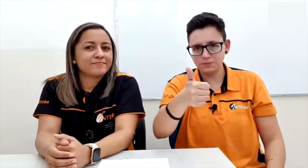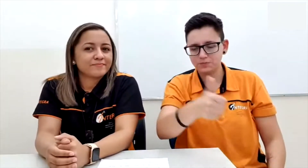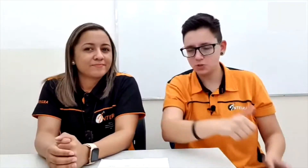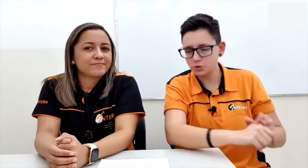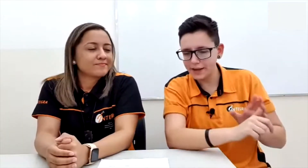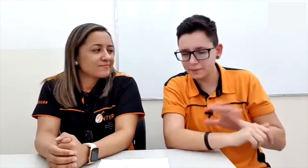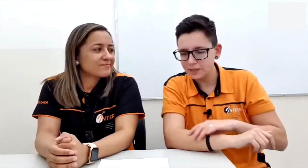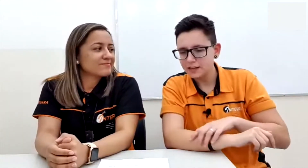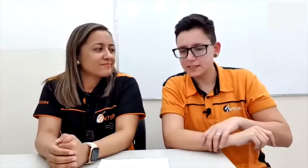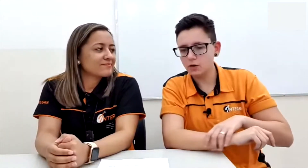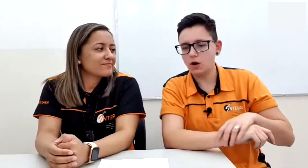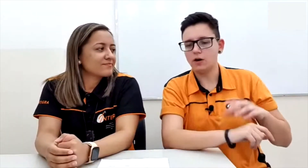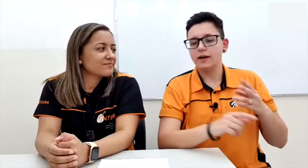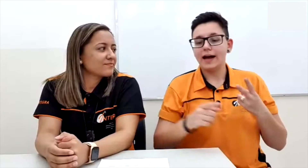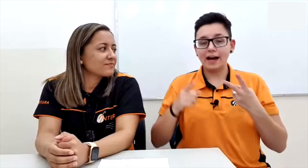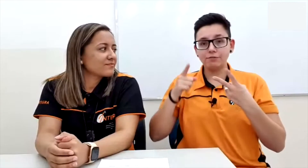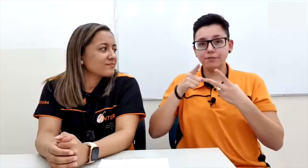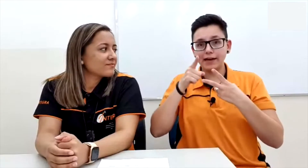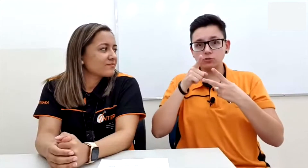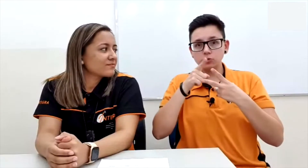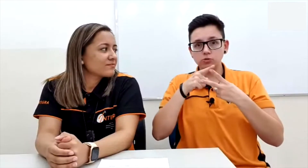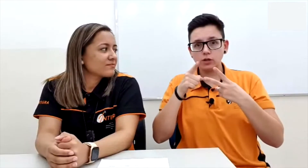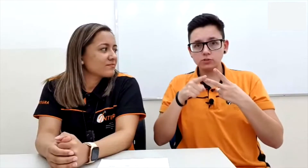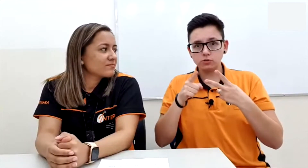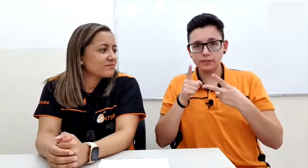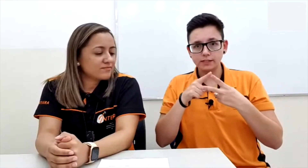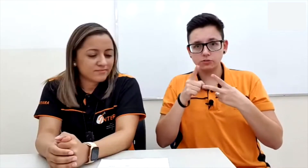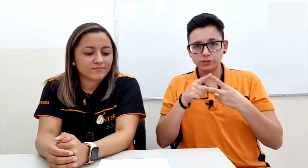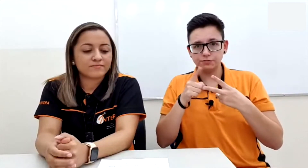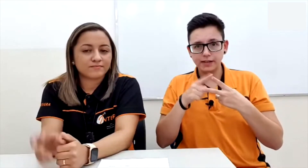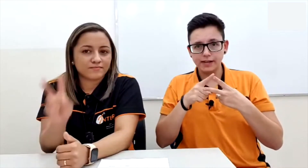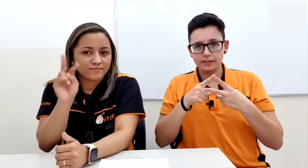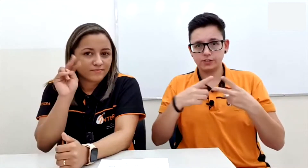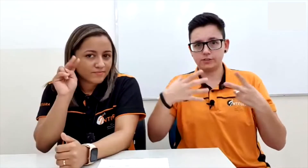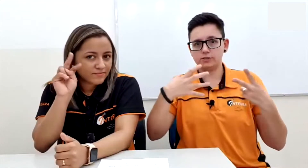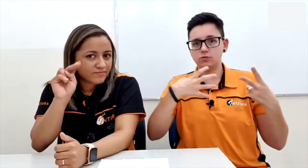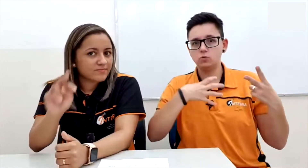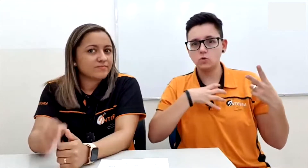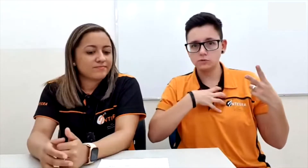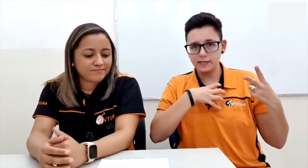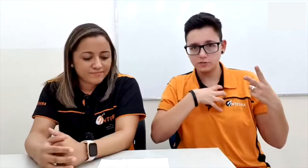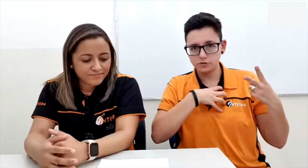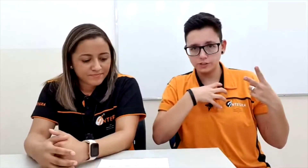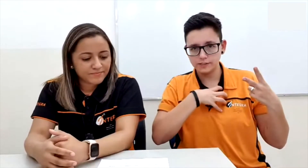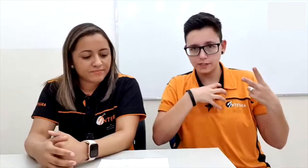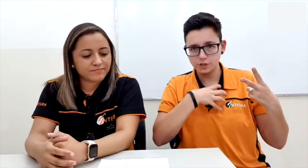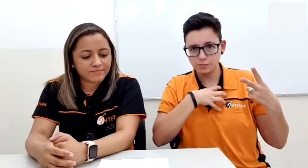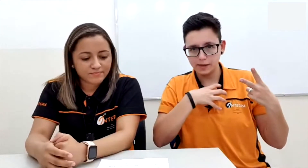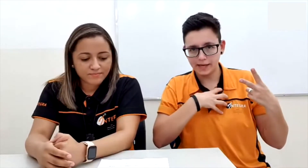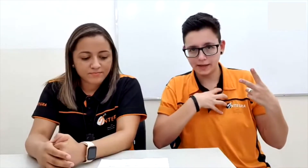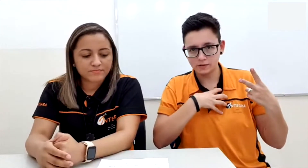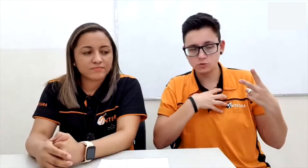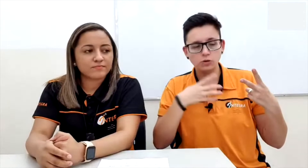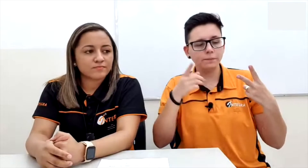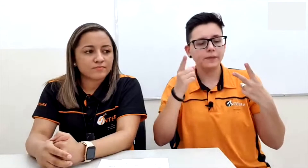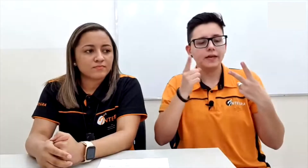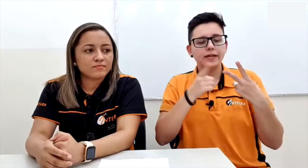bom? Tudo bem? Então, ó, afeto em 2 contextos diferentes. o contexto de sentimento e